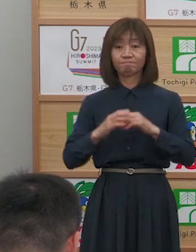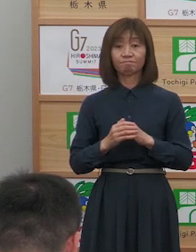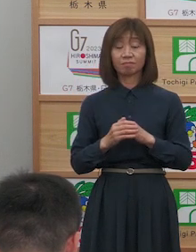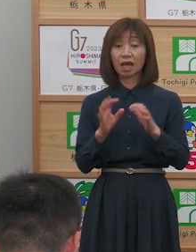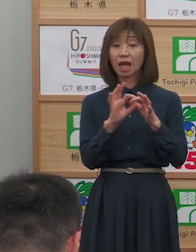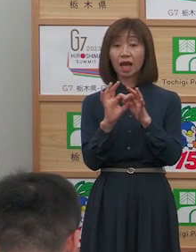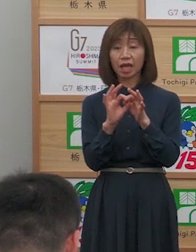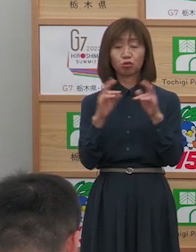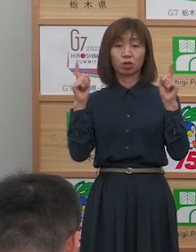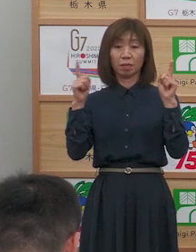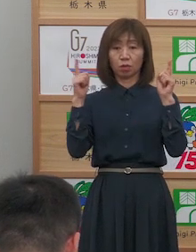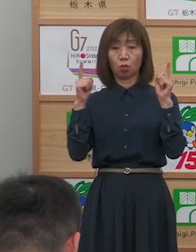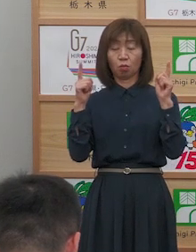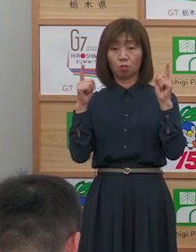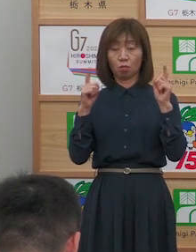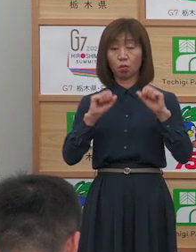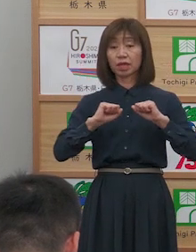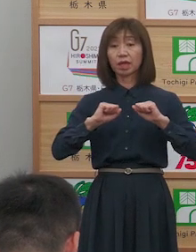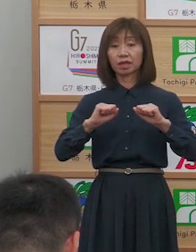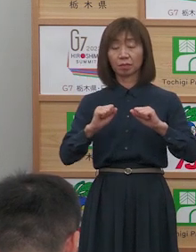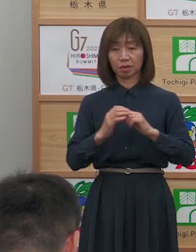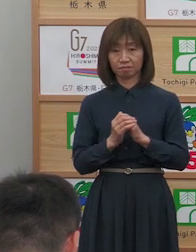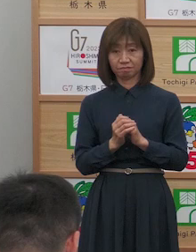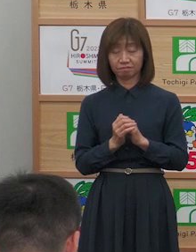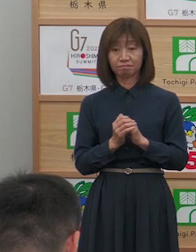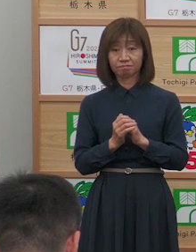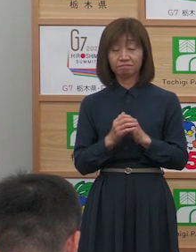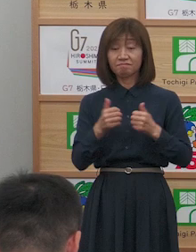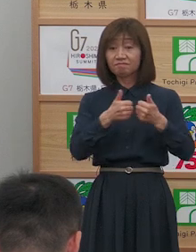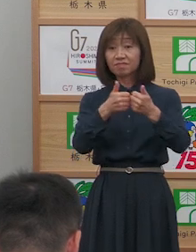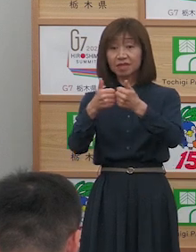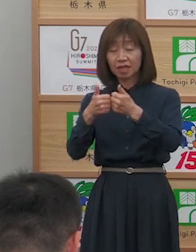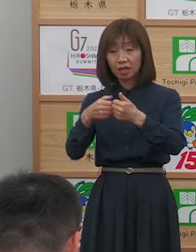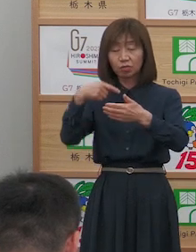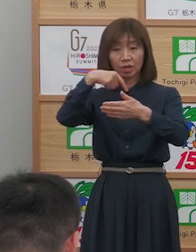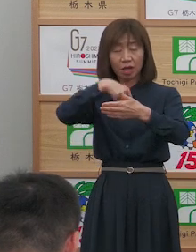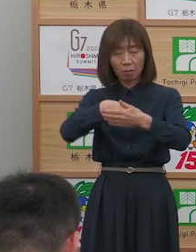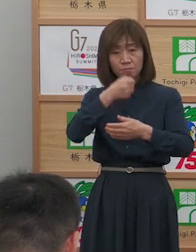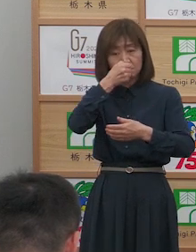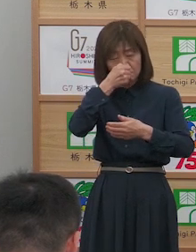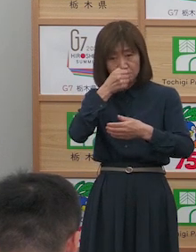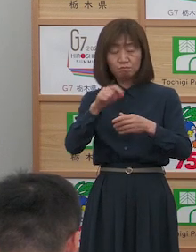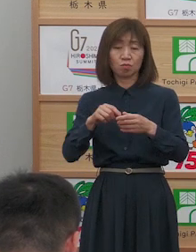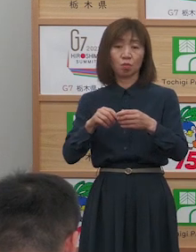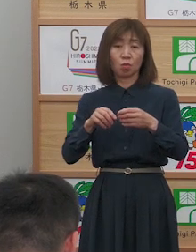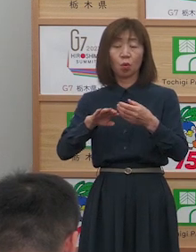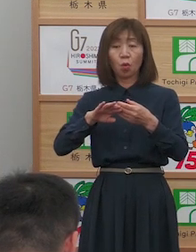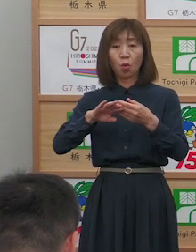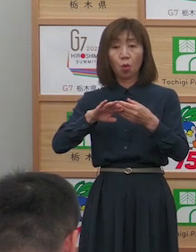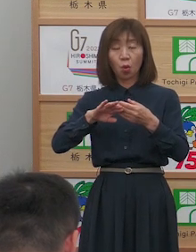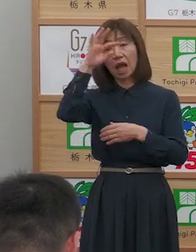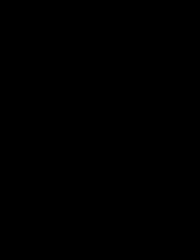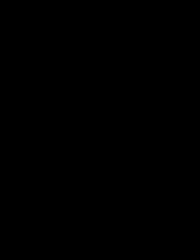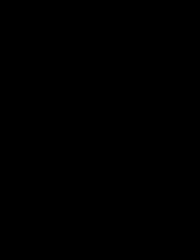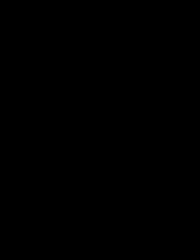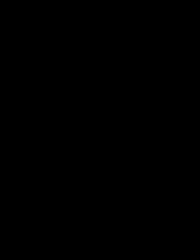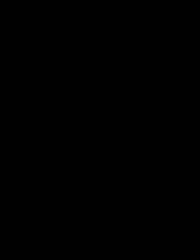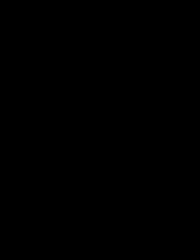ント等も開かれています。会合での議論の充実はもちろんですが、県民の盛り上がりや観光の PR